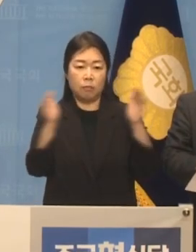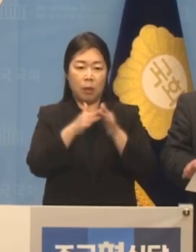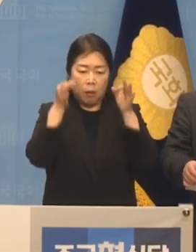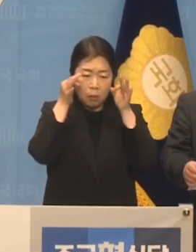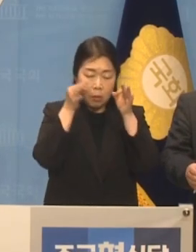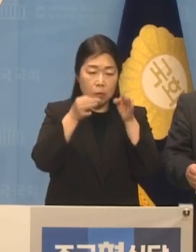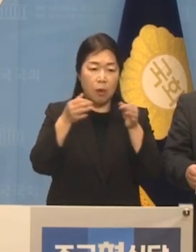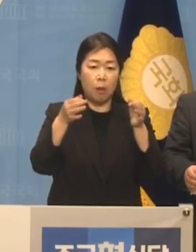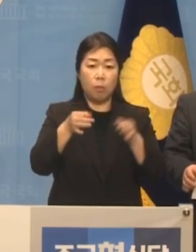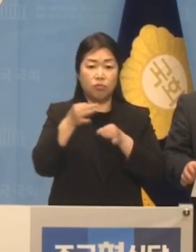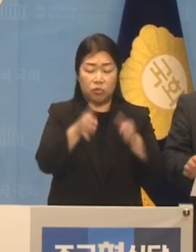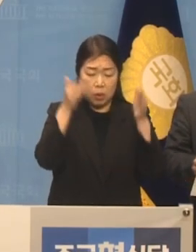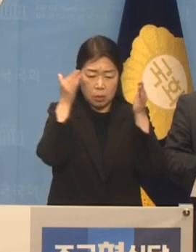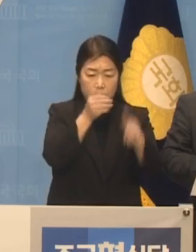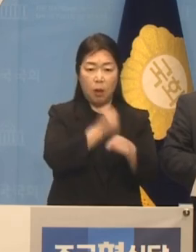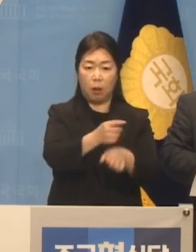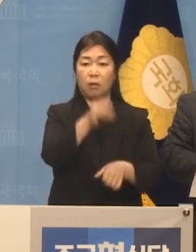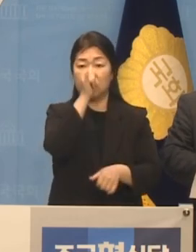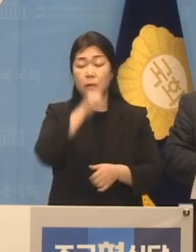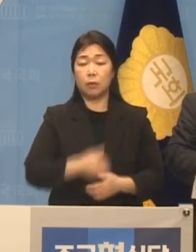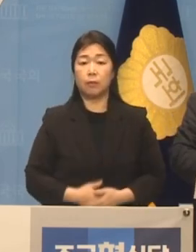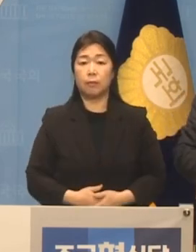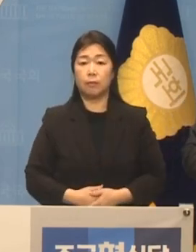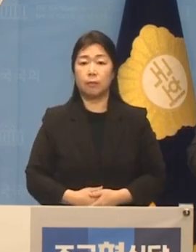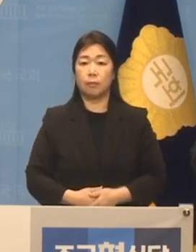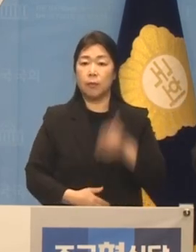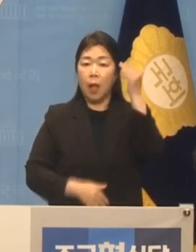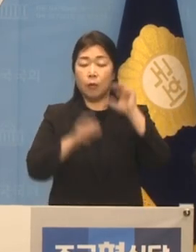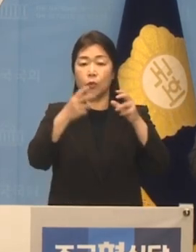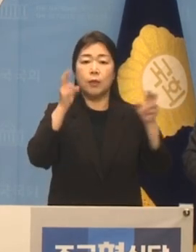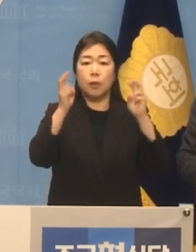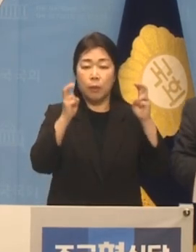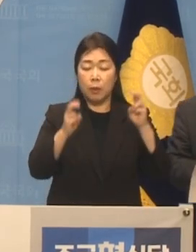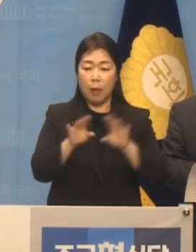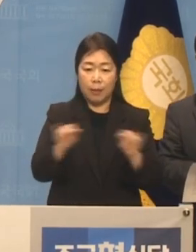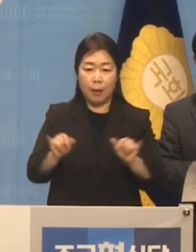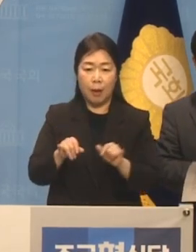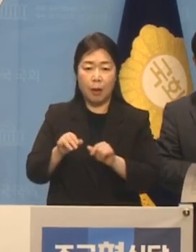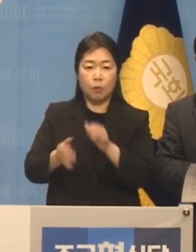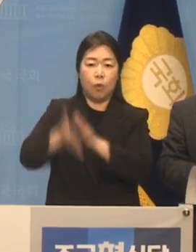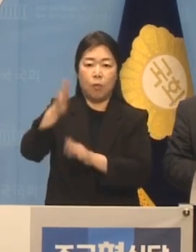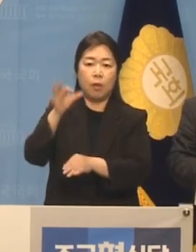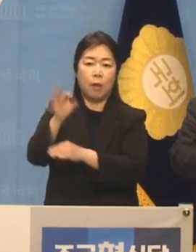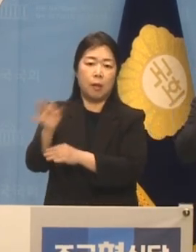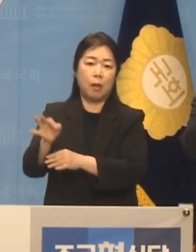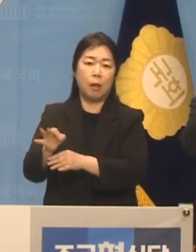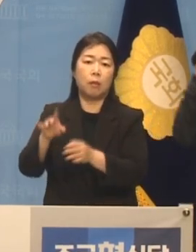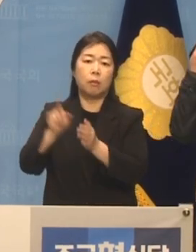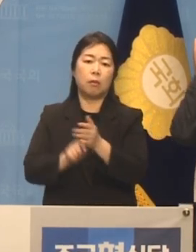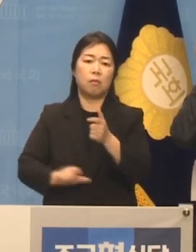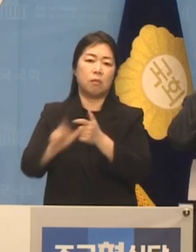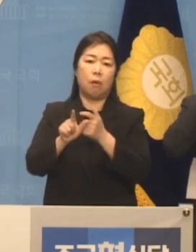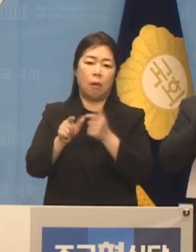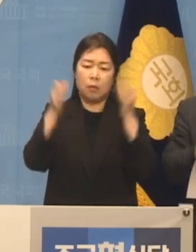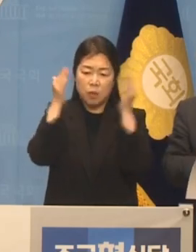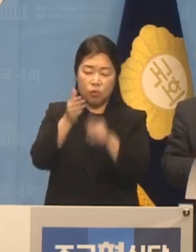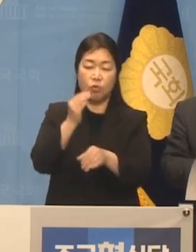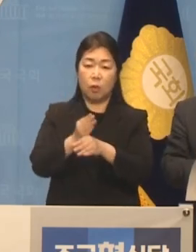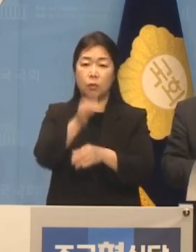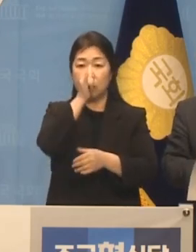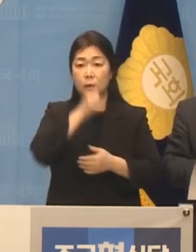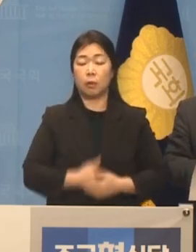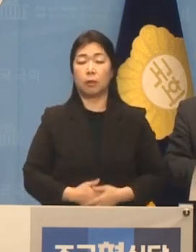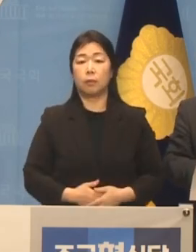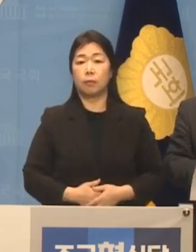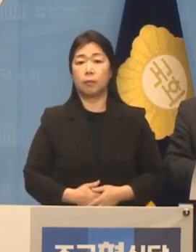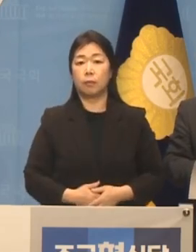우리나라 기업들은 다른 나라보다 땅 사는데 9배나 많은 돈을 쓰고 있습니다. 집값은 너무 비싸서 엄청난 부채를